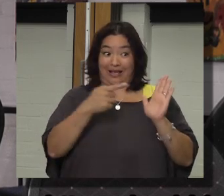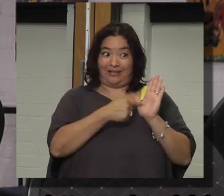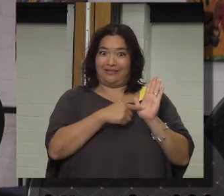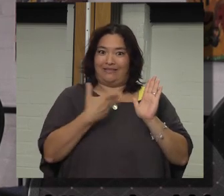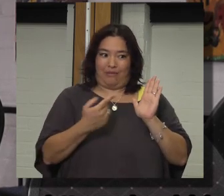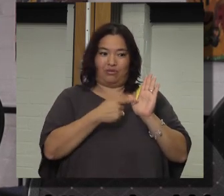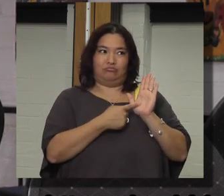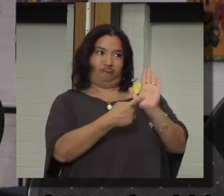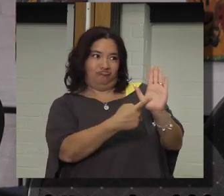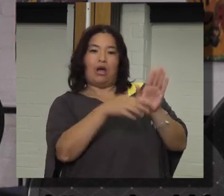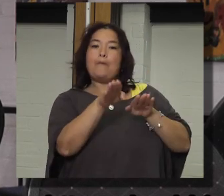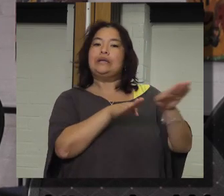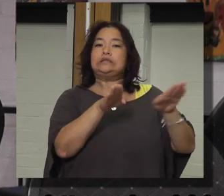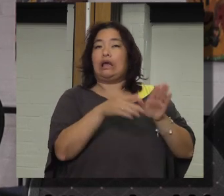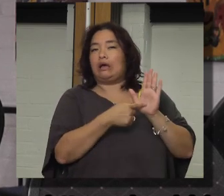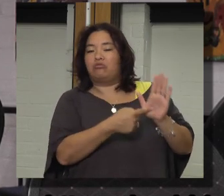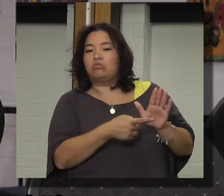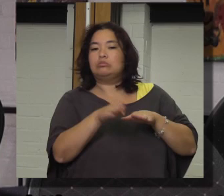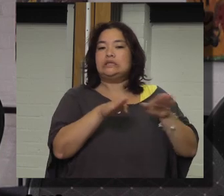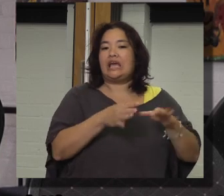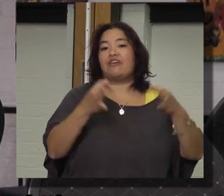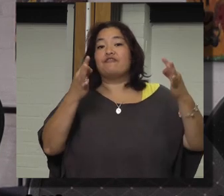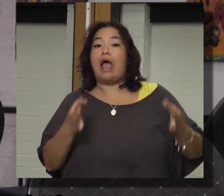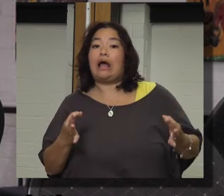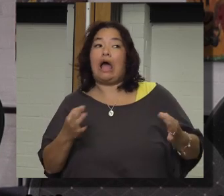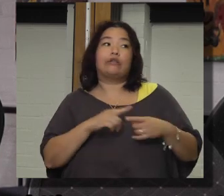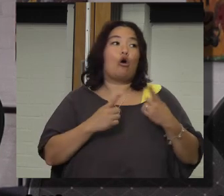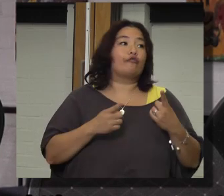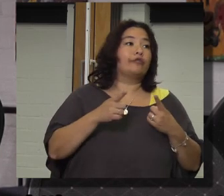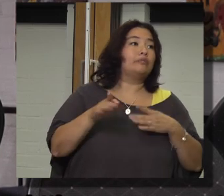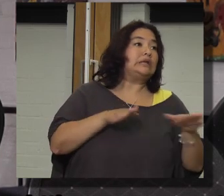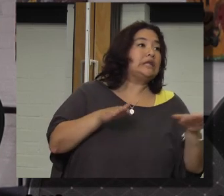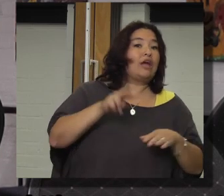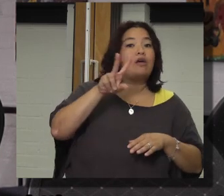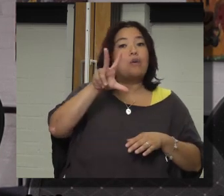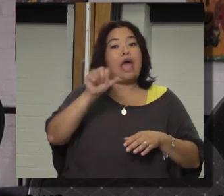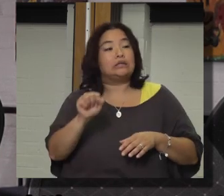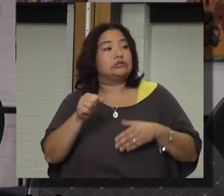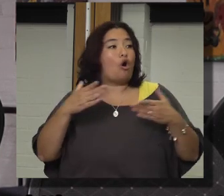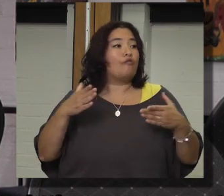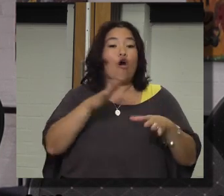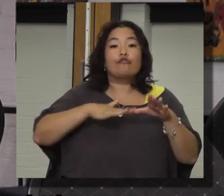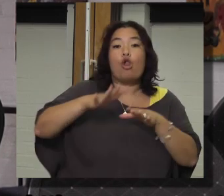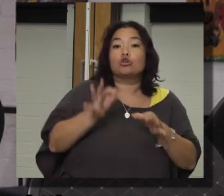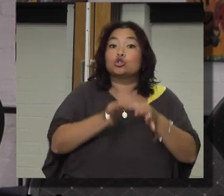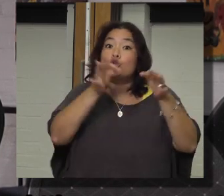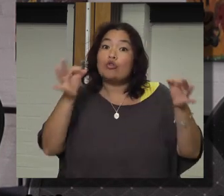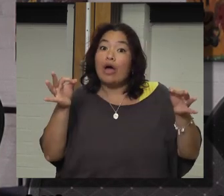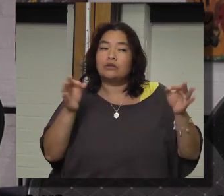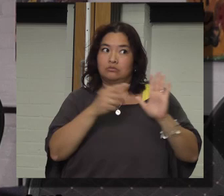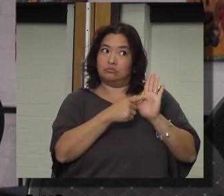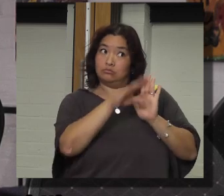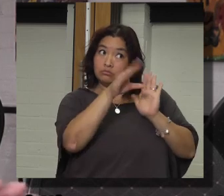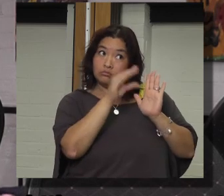ministerie van Veiligheid en Justitie of van VWS of van Volksgezondheid om te kijken wanneer is een teletalk nou